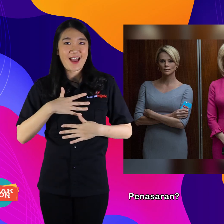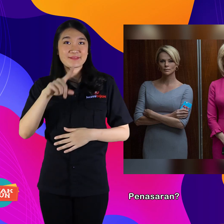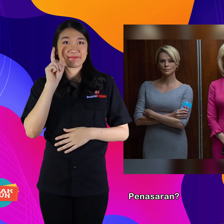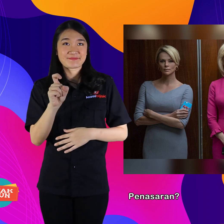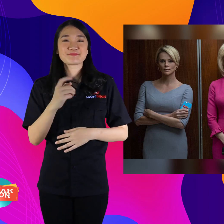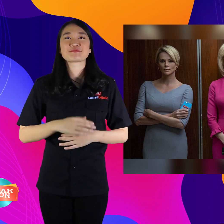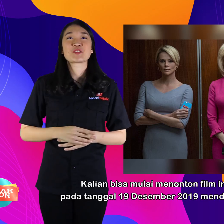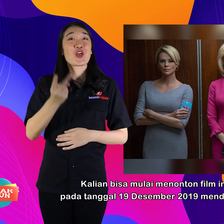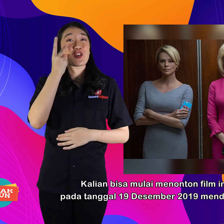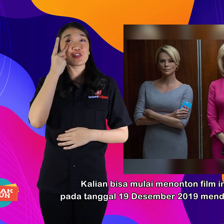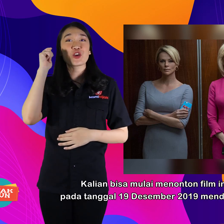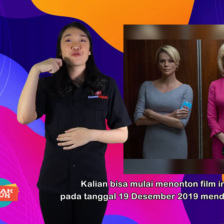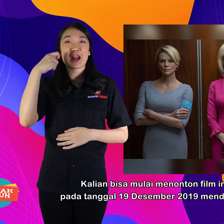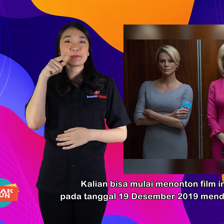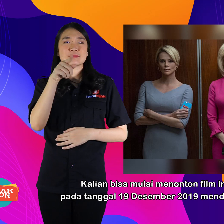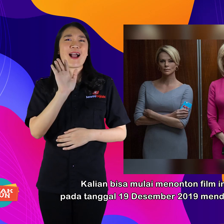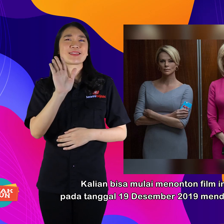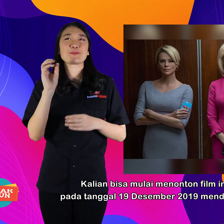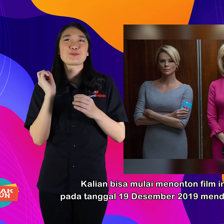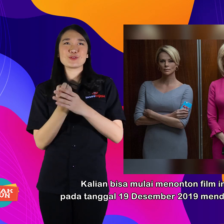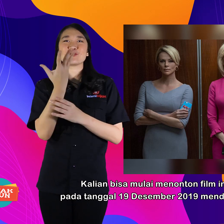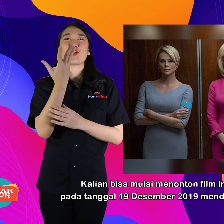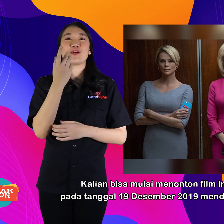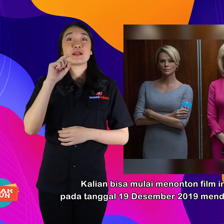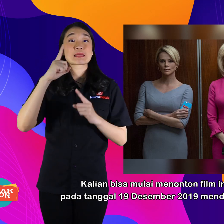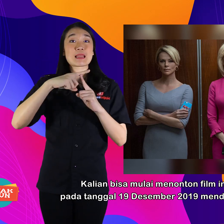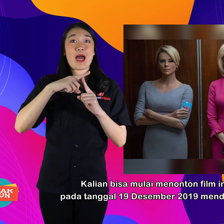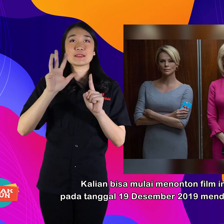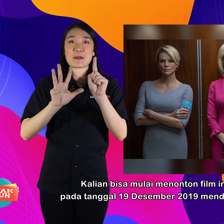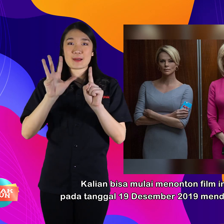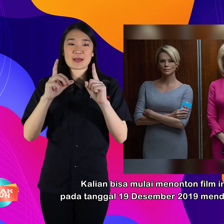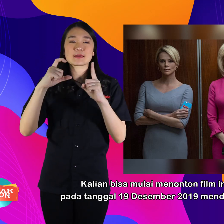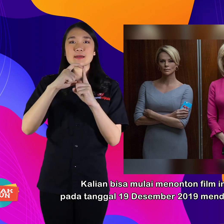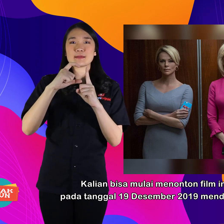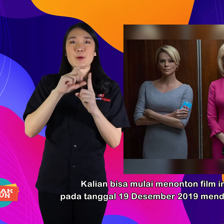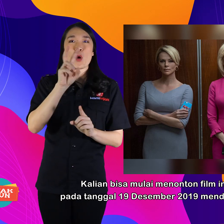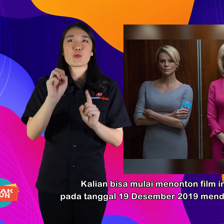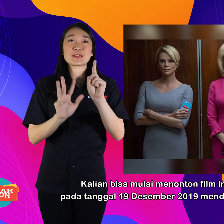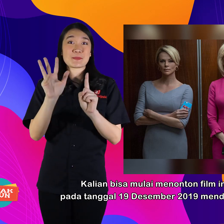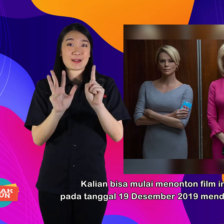Penasaran? Kalian bisa mulai menonton film ini pada tanggal 19 Desember 2019 mendatang.